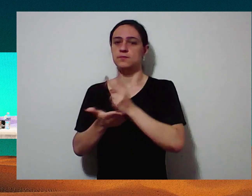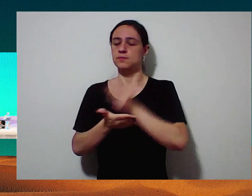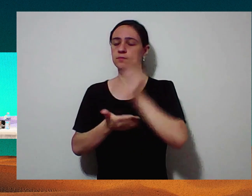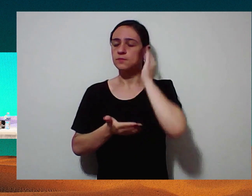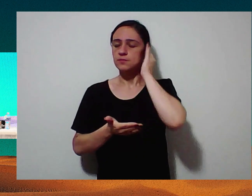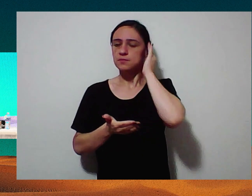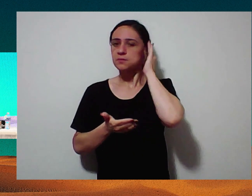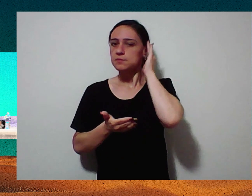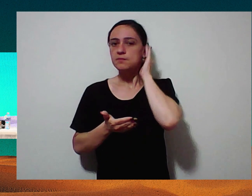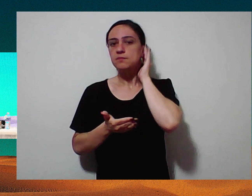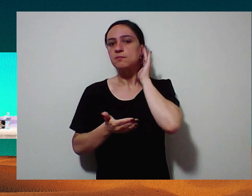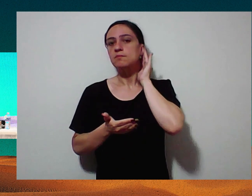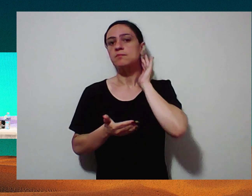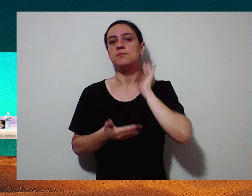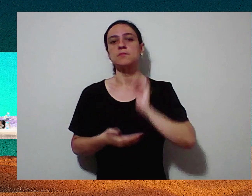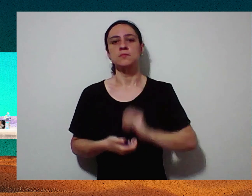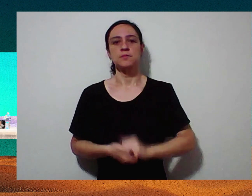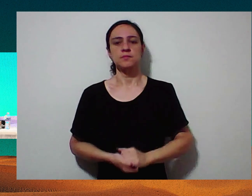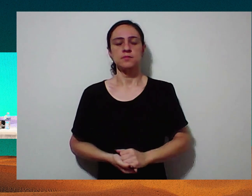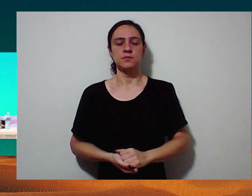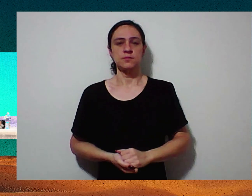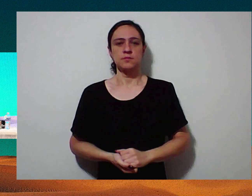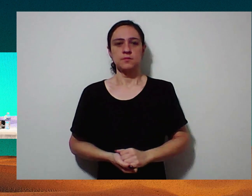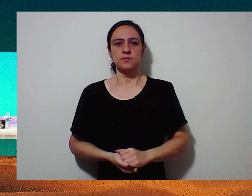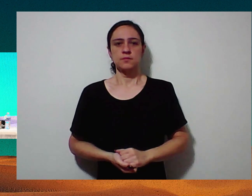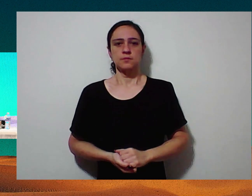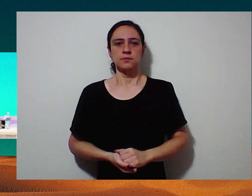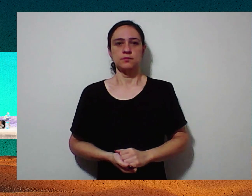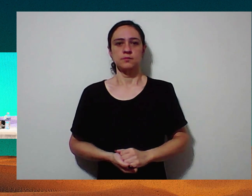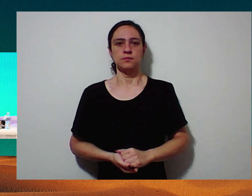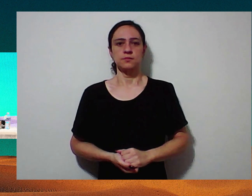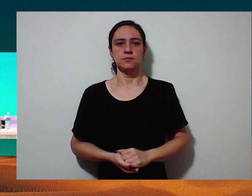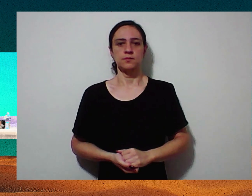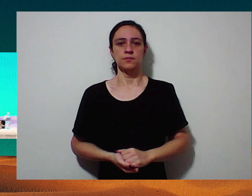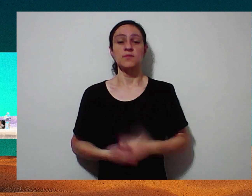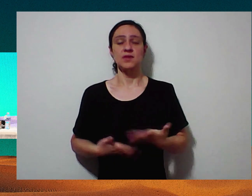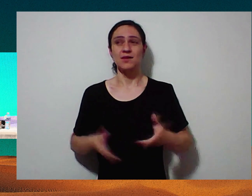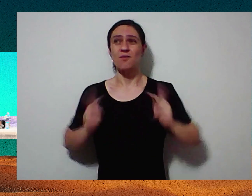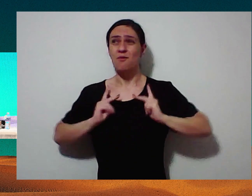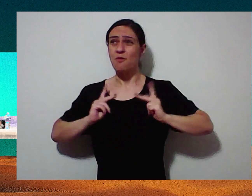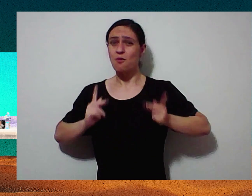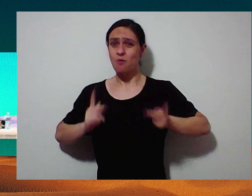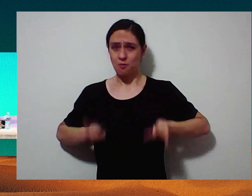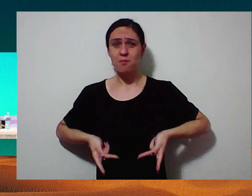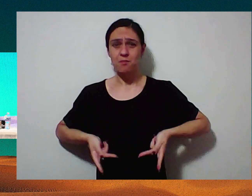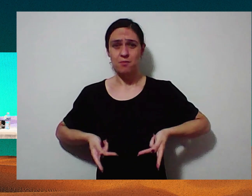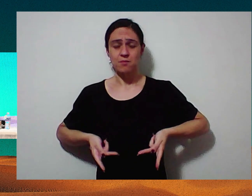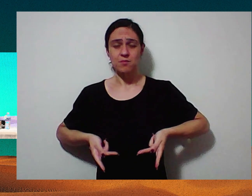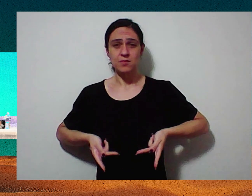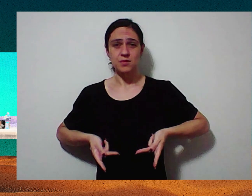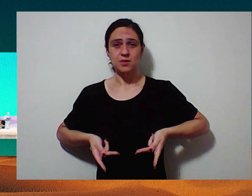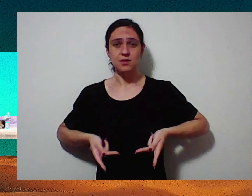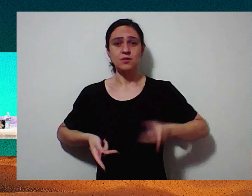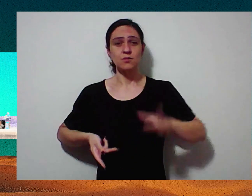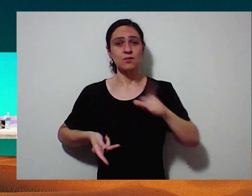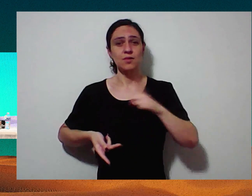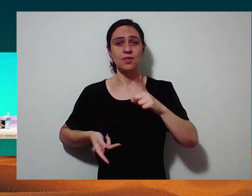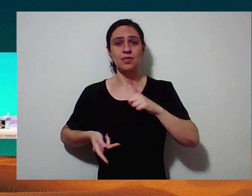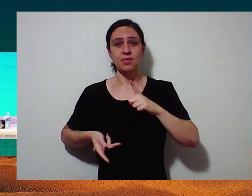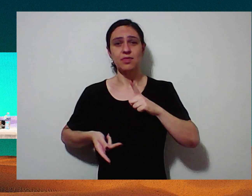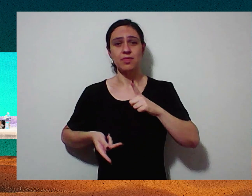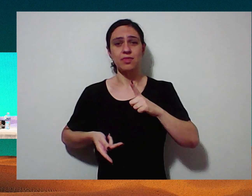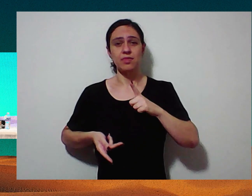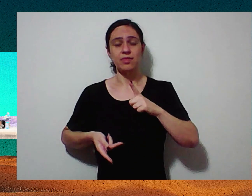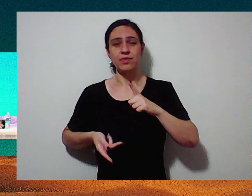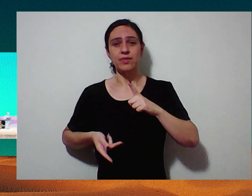throne every time higher. E o homem na queda recebeu essa natureza pecaminosa do diabo. And in the